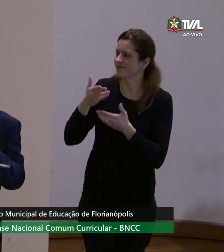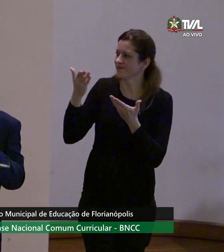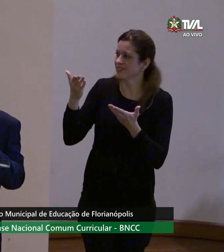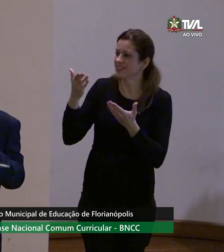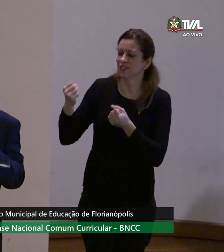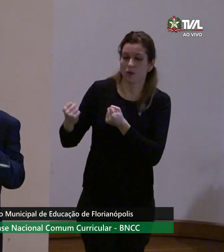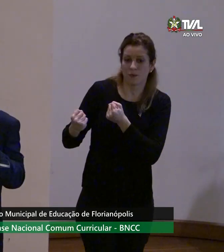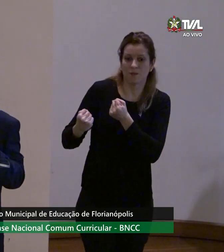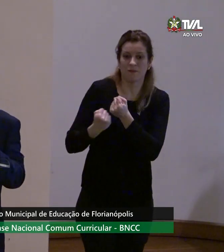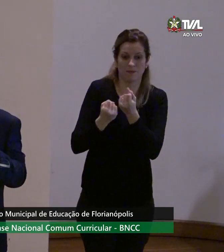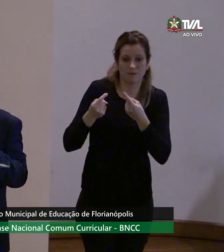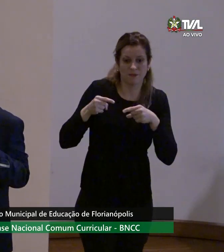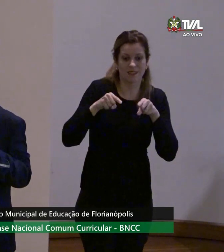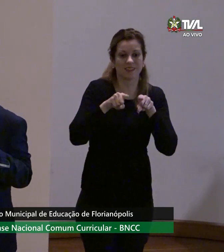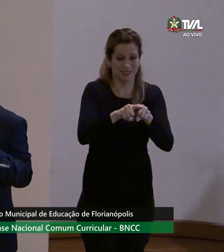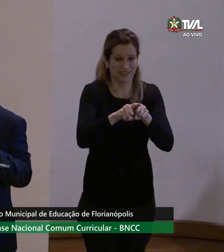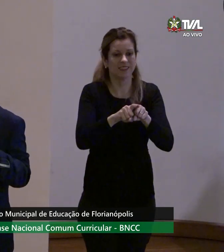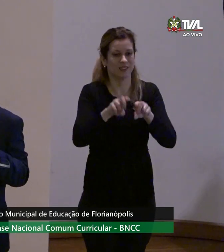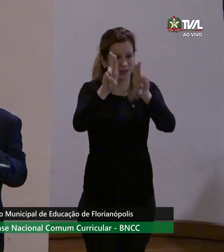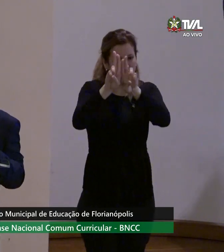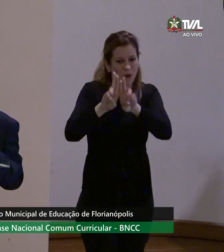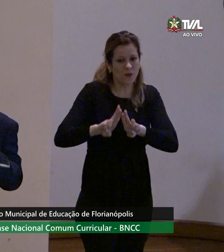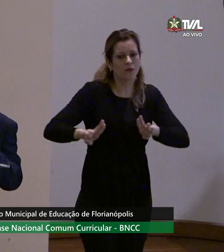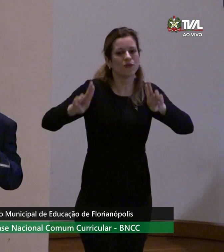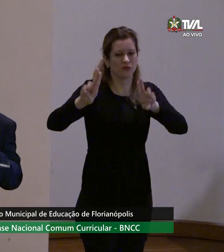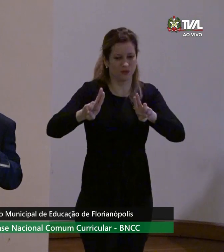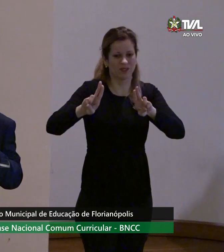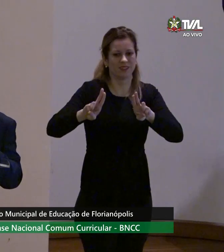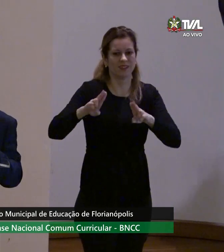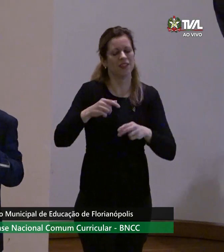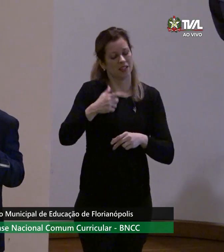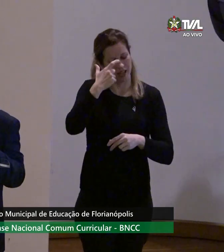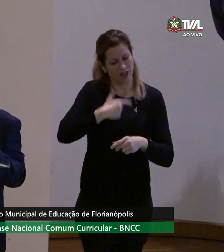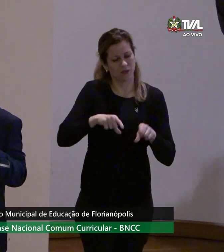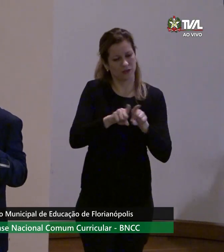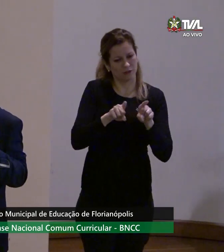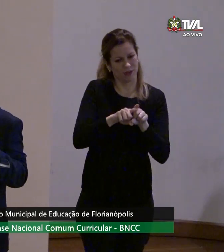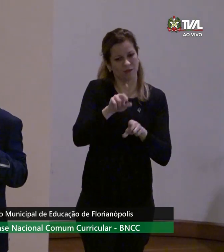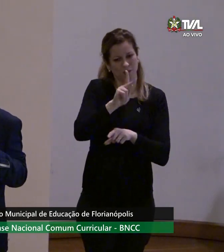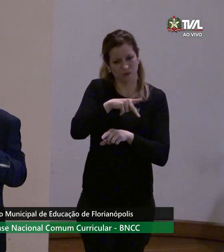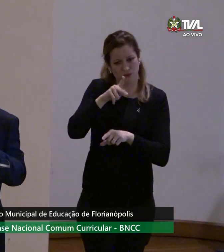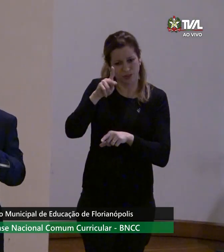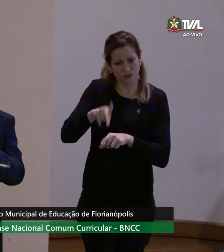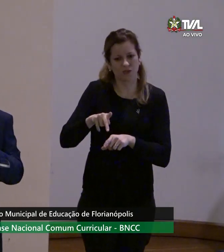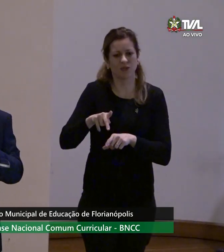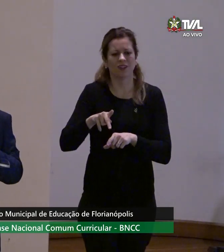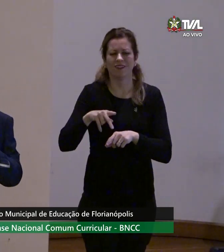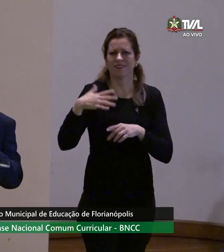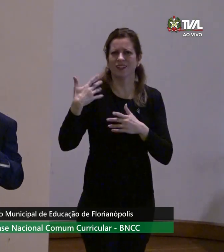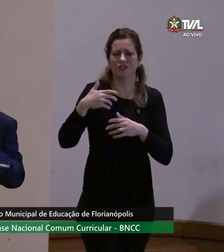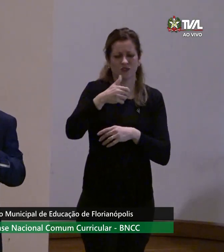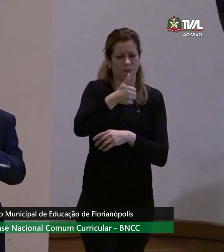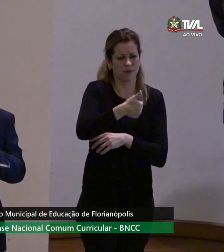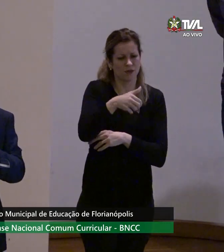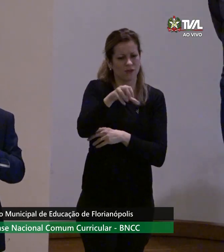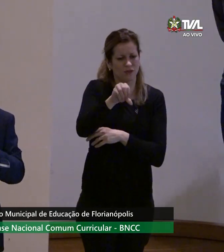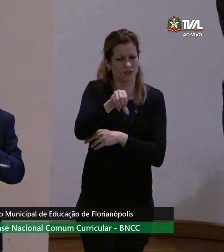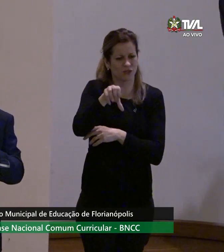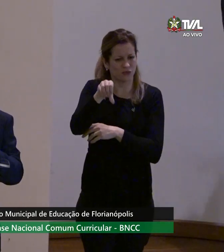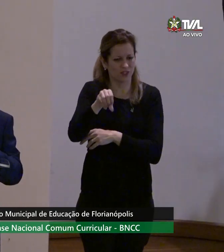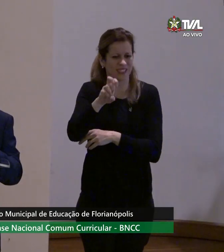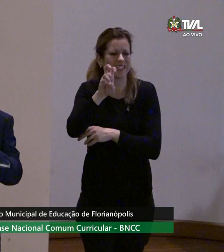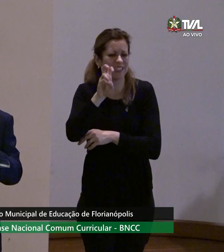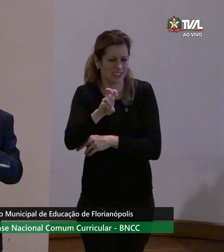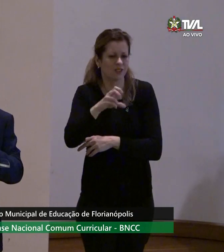parceiras de Universidade Federal com muito orgulho sou professor da universidade federal desde 1995